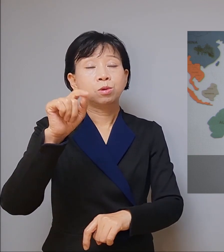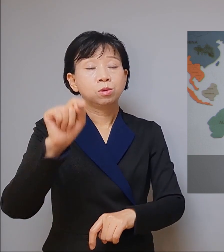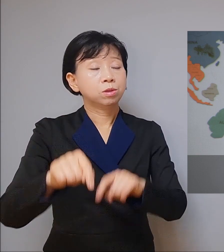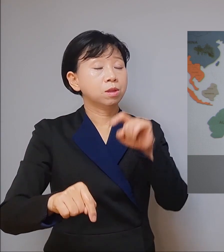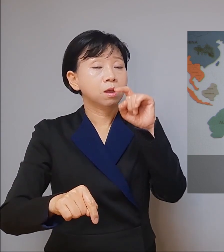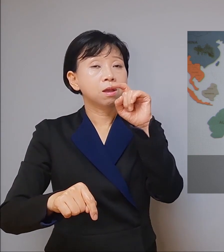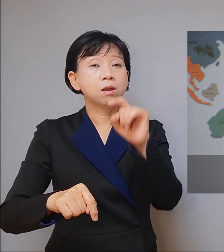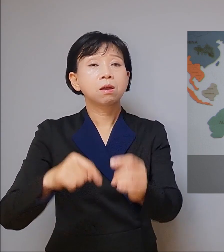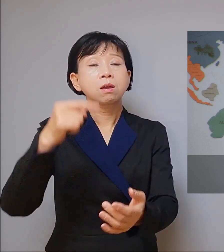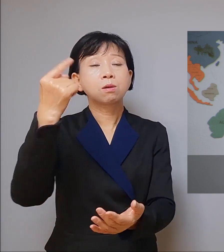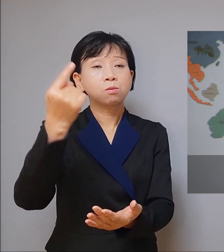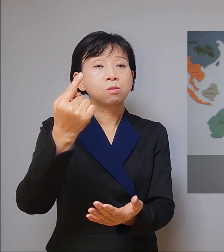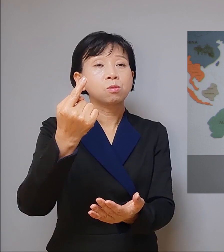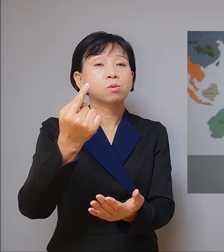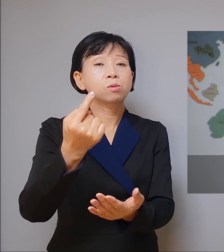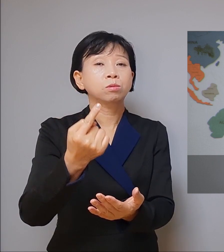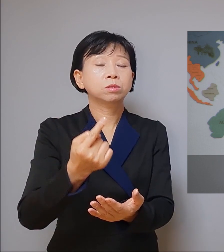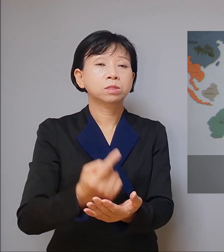품으로